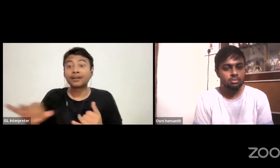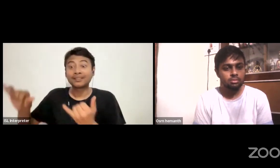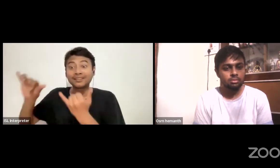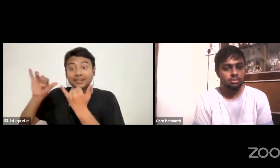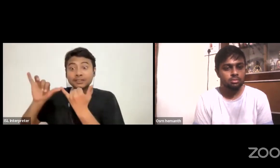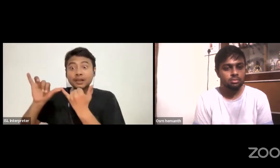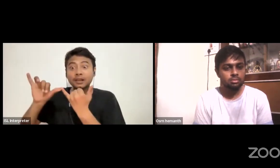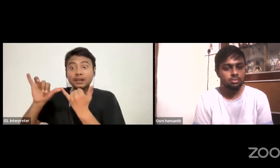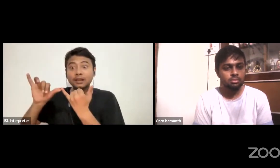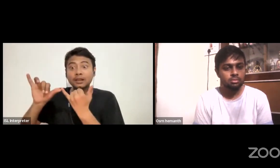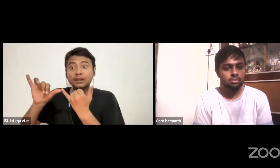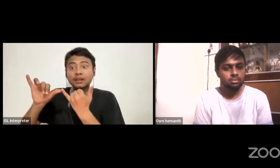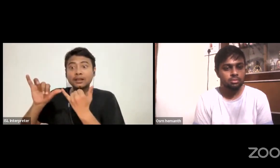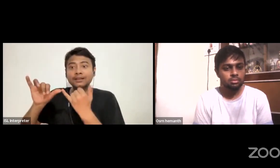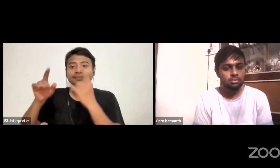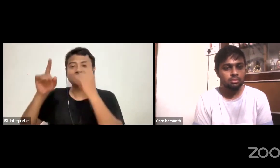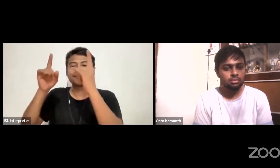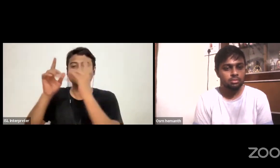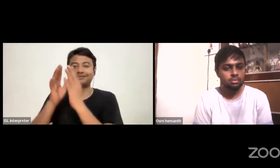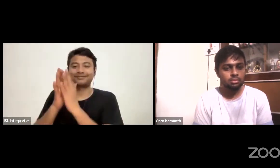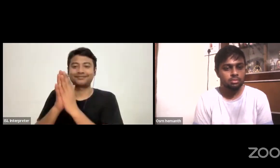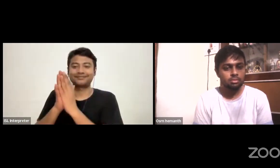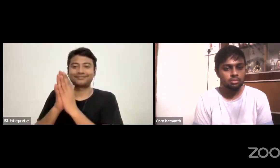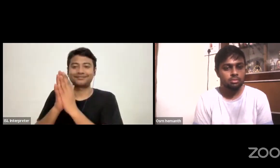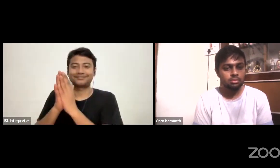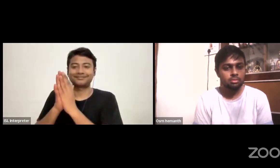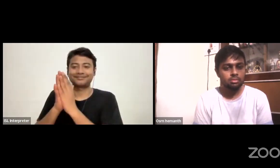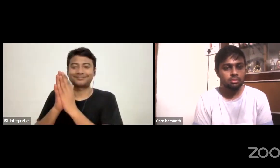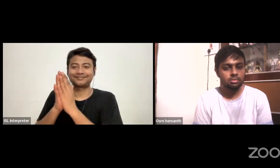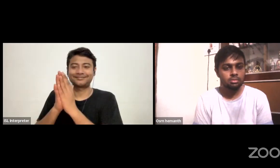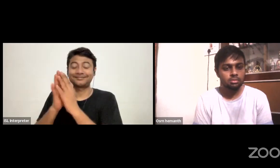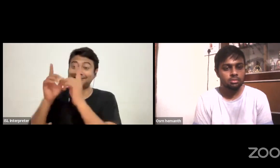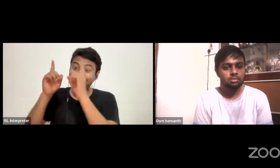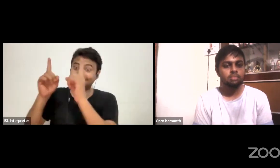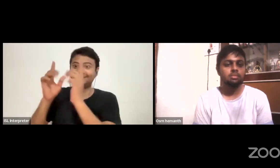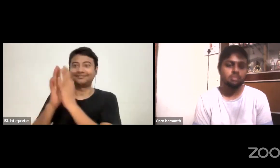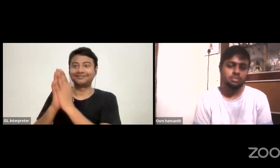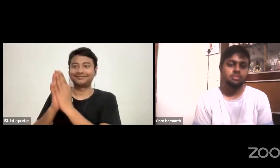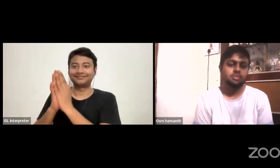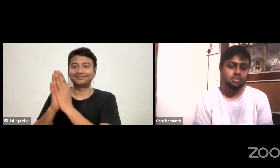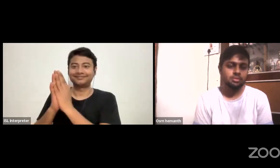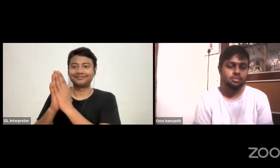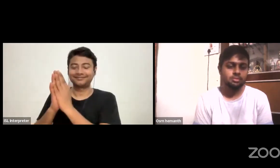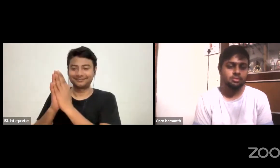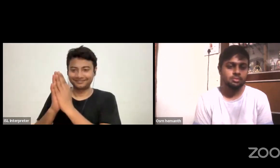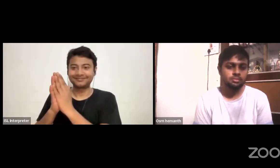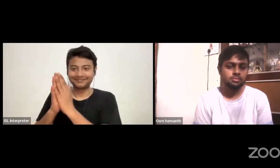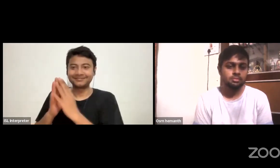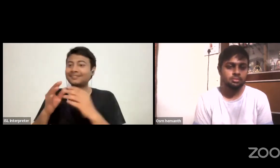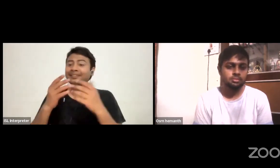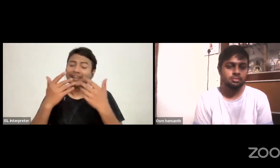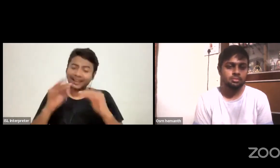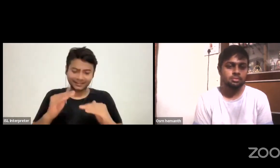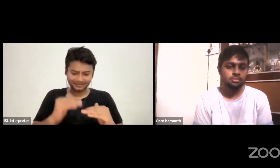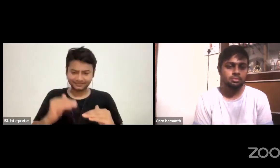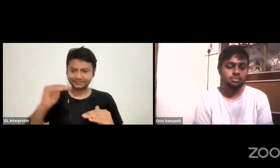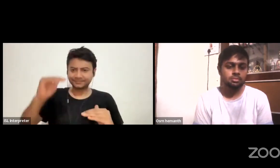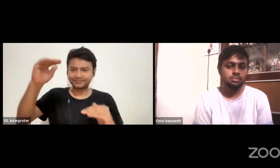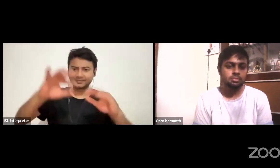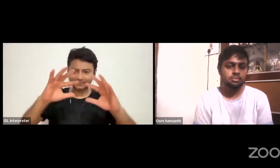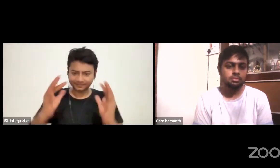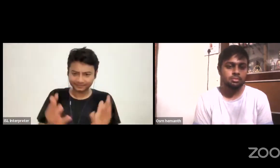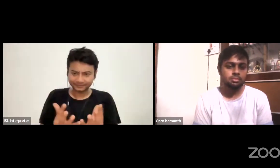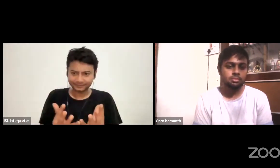कि सभी लोगों का, ना कि सिर्फ पृथ्वी लोक का, अपितु सभी लोगों का, चाहे वो ब्रह्मा जी का लोक हो या यमराज का लोक हो,